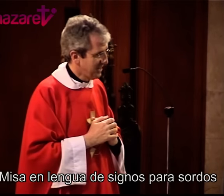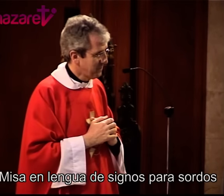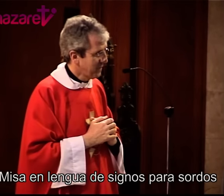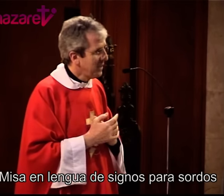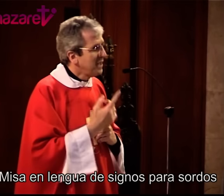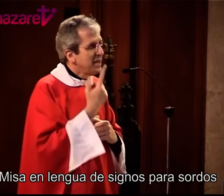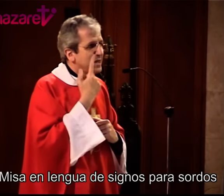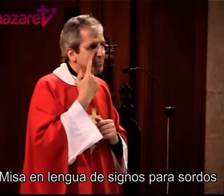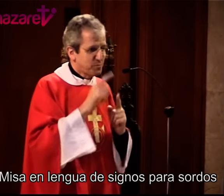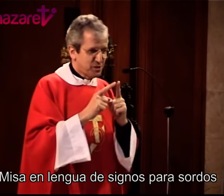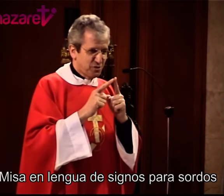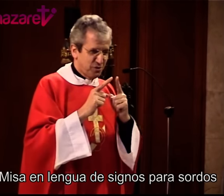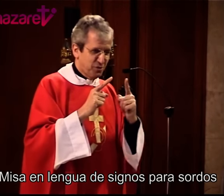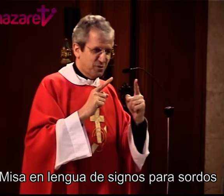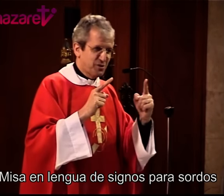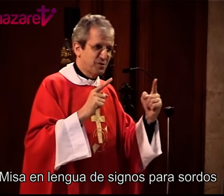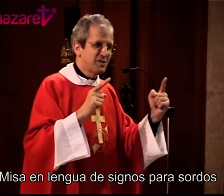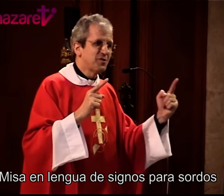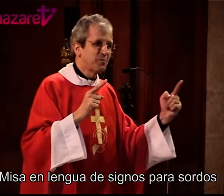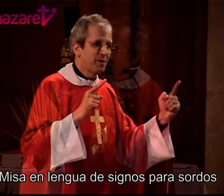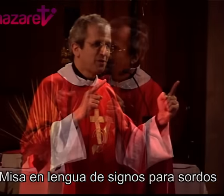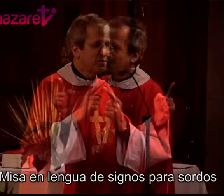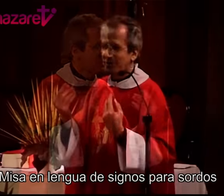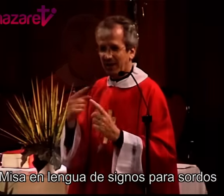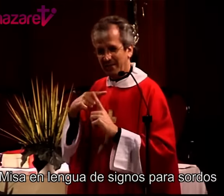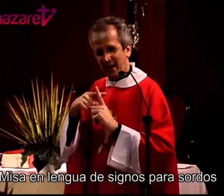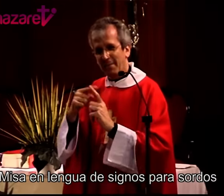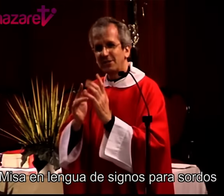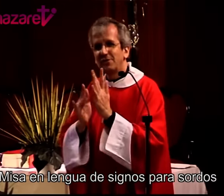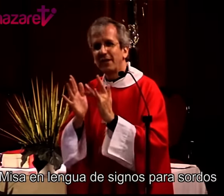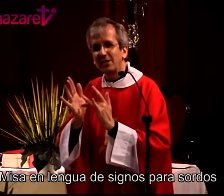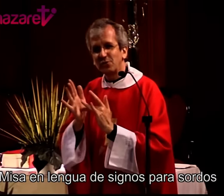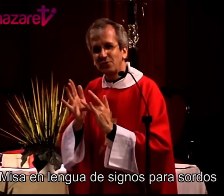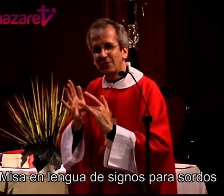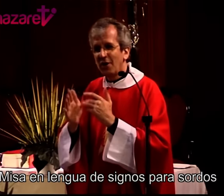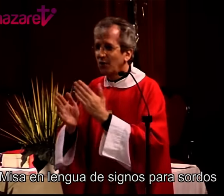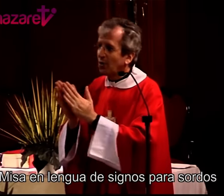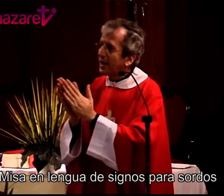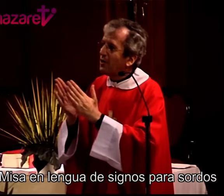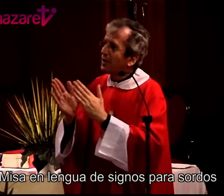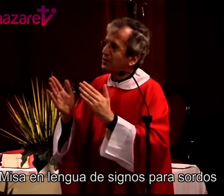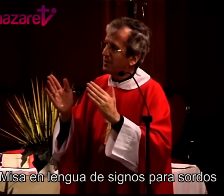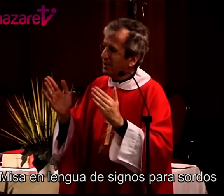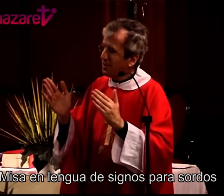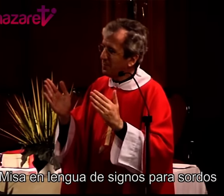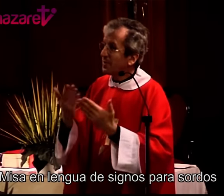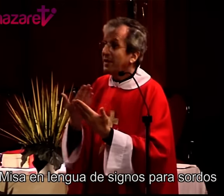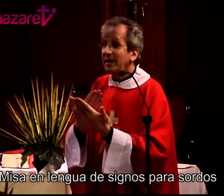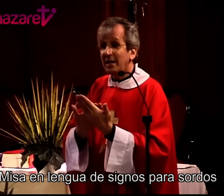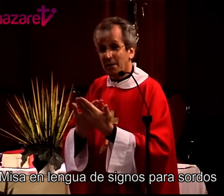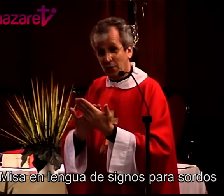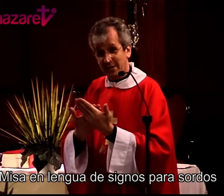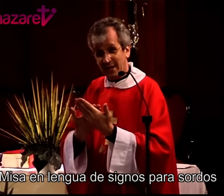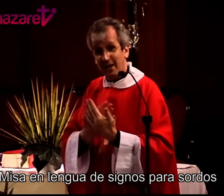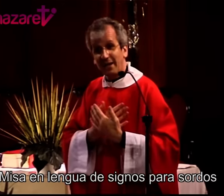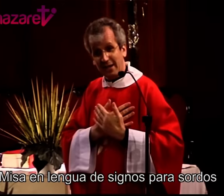enseña. Y hemos visto todos esos distintos momentos de la pasión de Jesús, todo aquello que sucedió